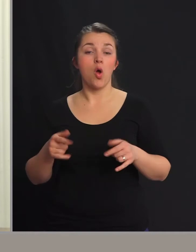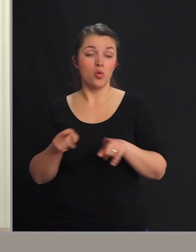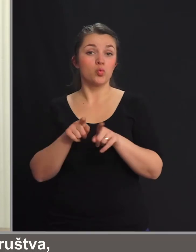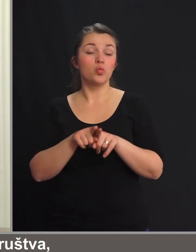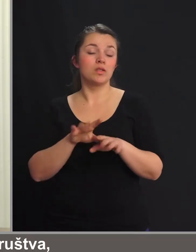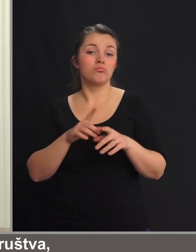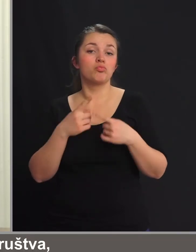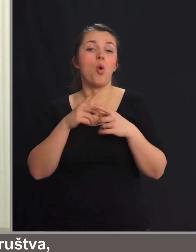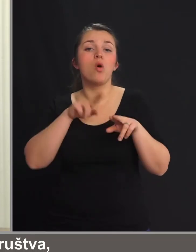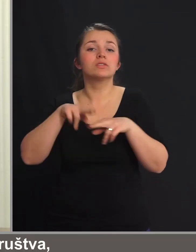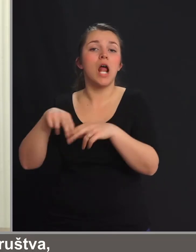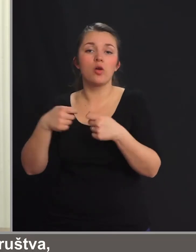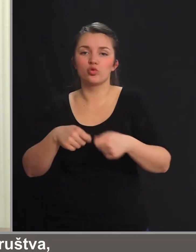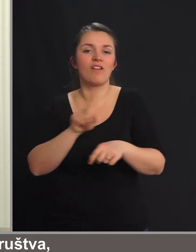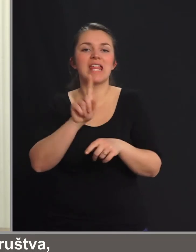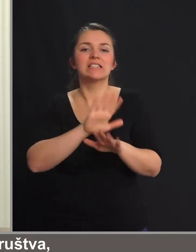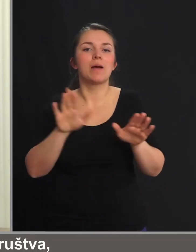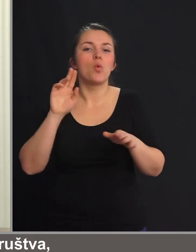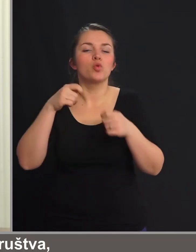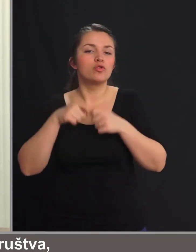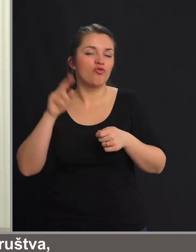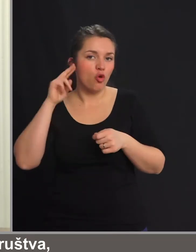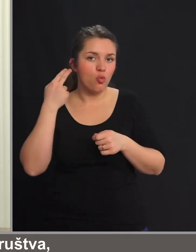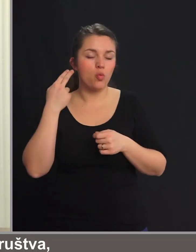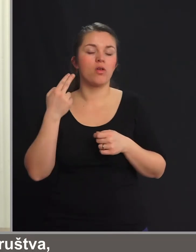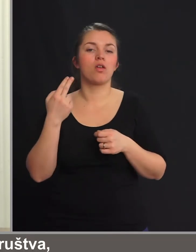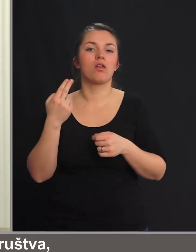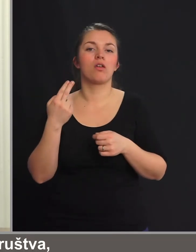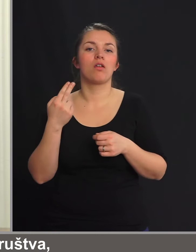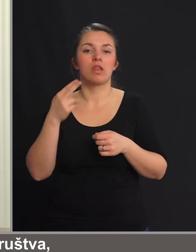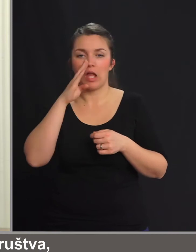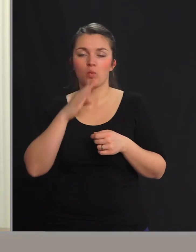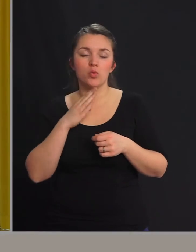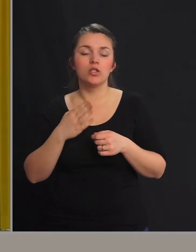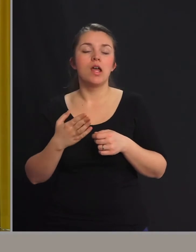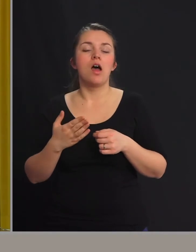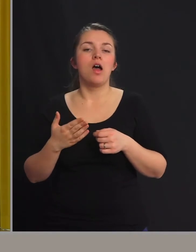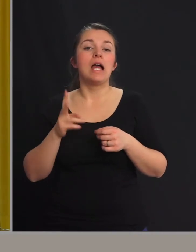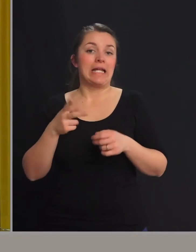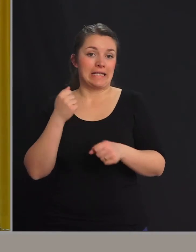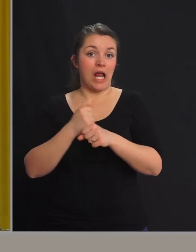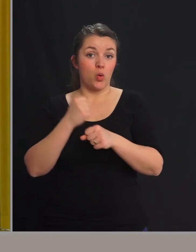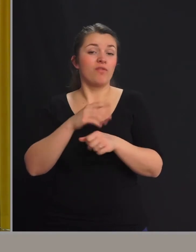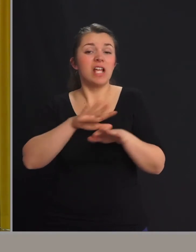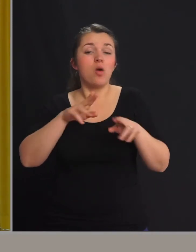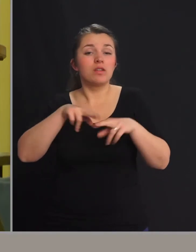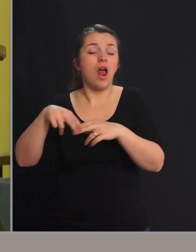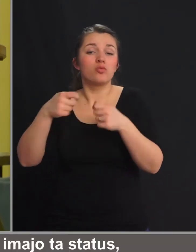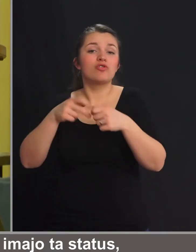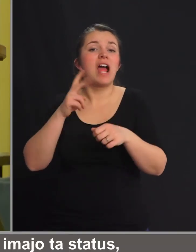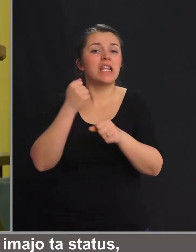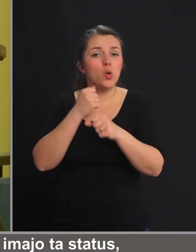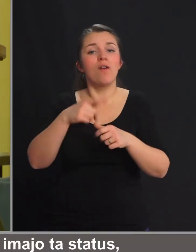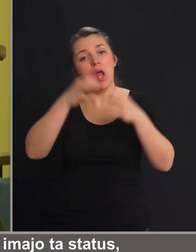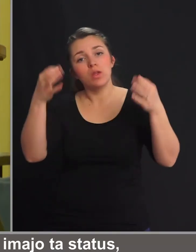Ja, tudi sicer vsa ostala društva, ne samo društvo gluhih in naglušnih,